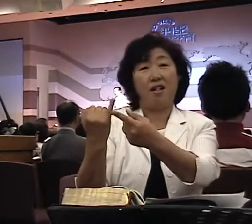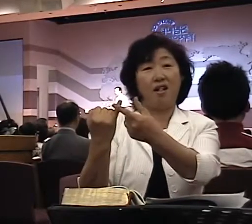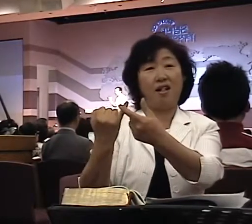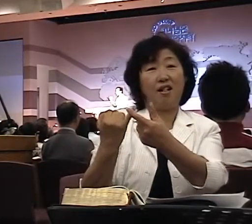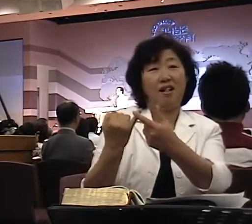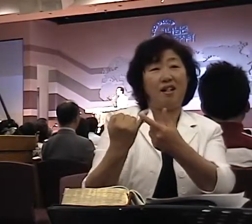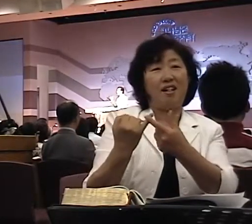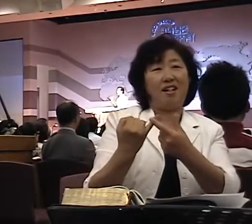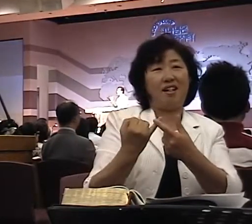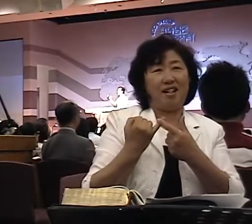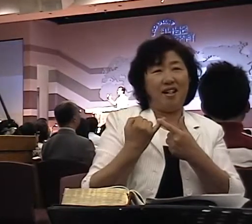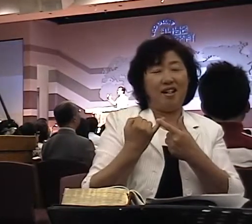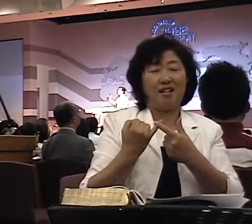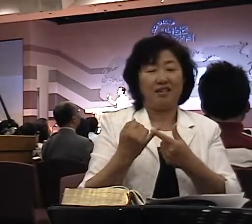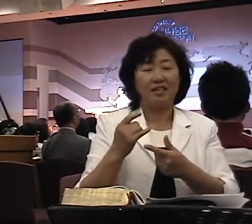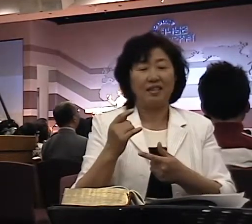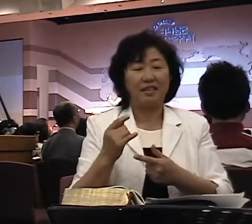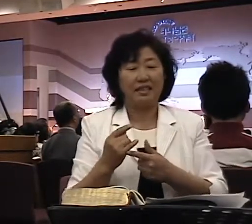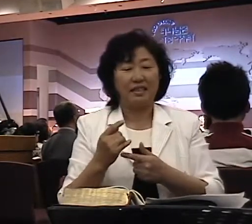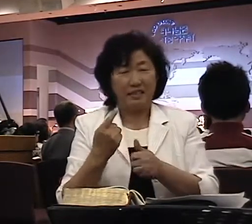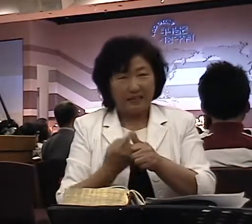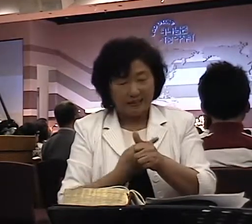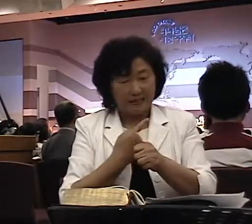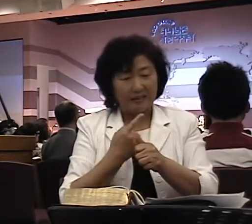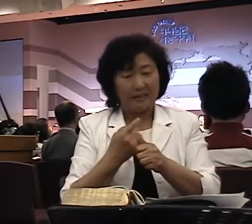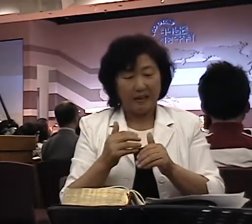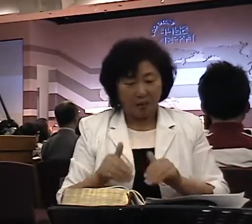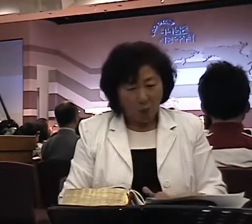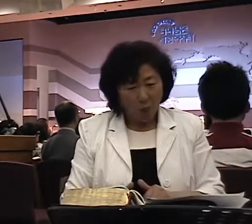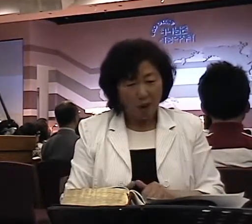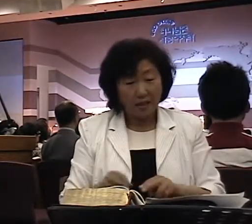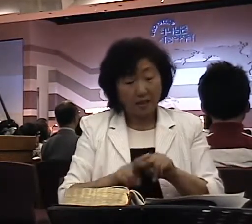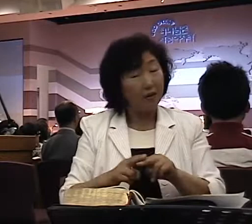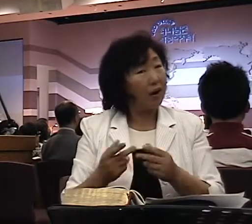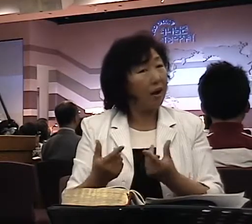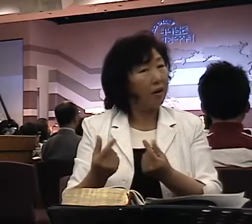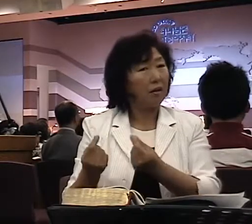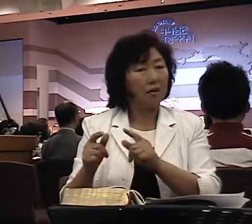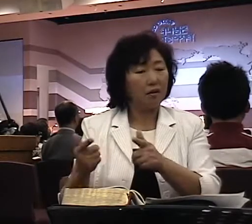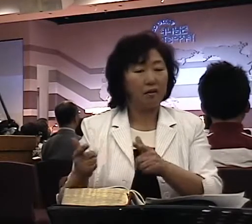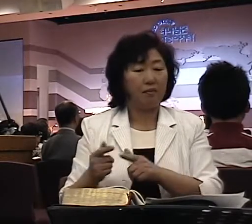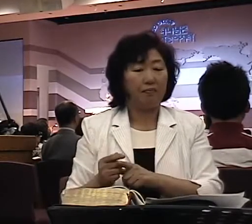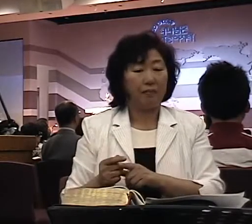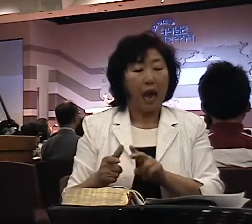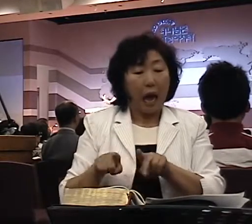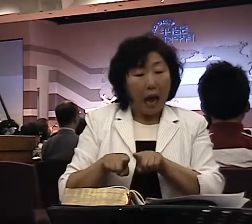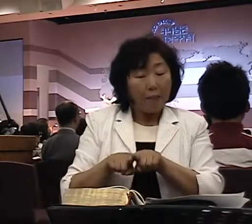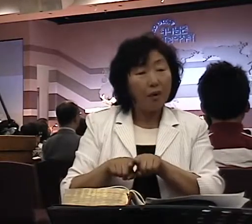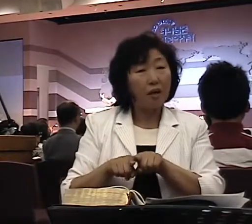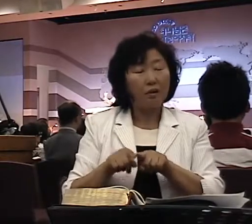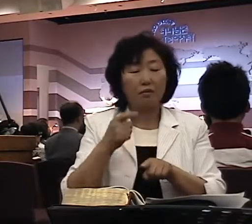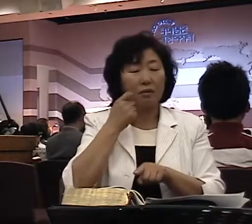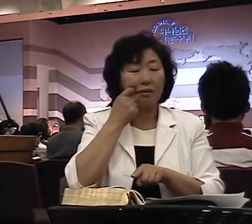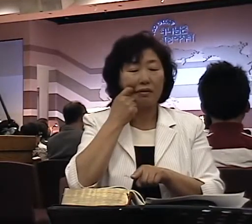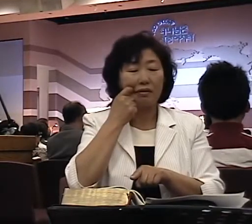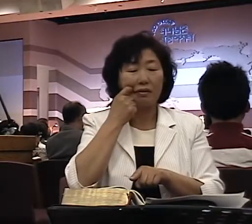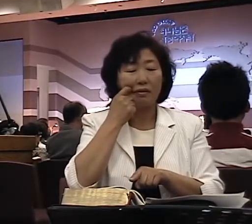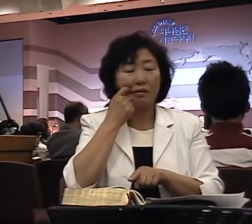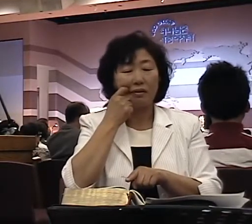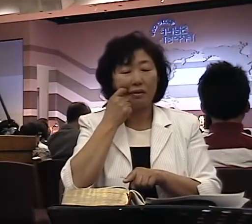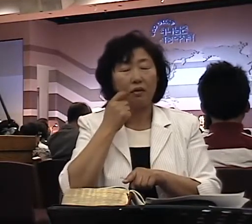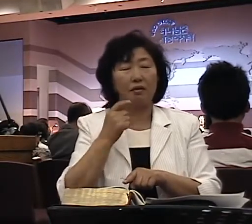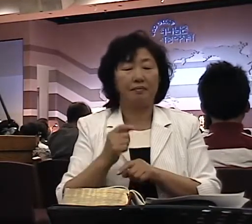애굽에서 자유인과 노예는 같이 자리도 같이 하지 않았습니다. 함께 할 수 없는 그러한